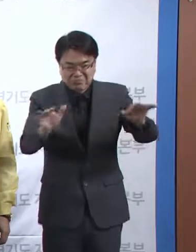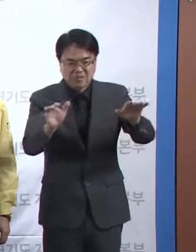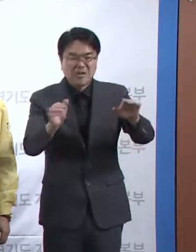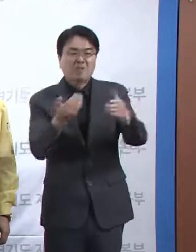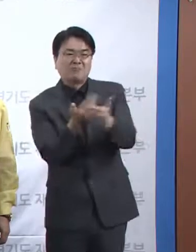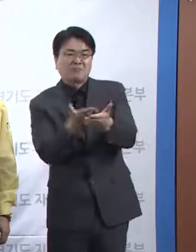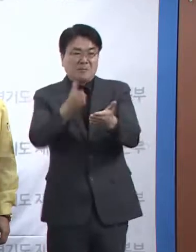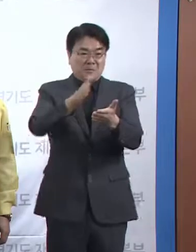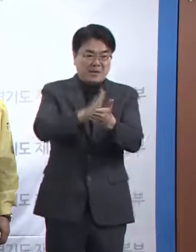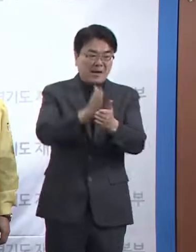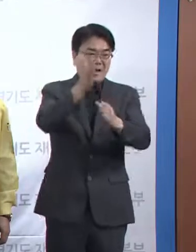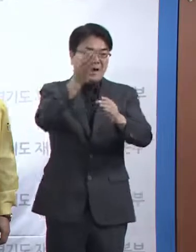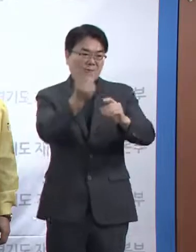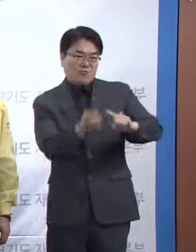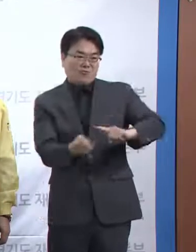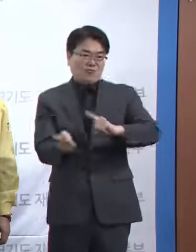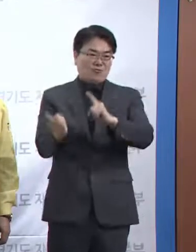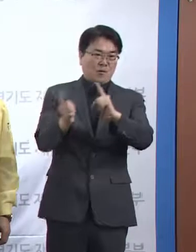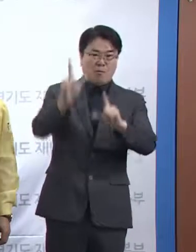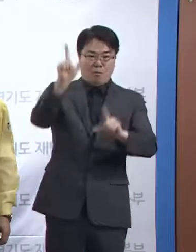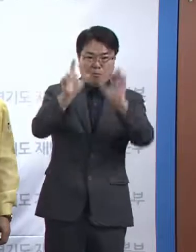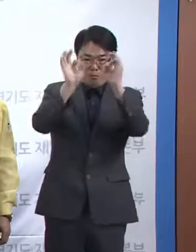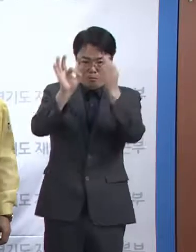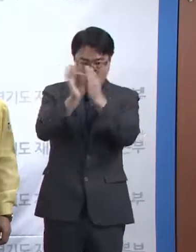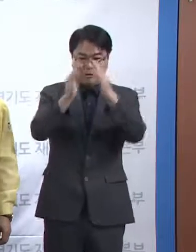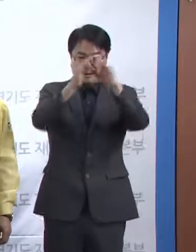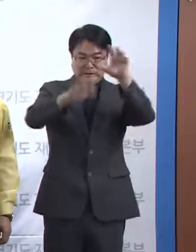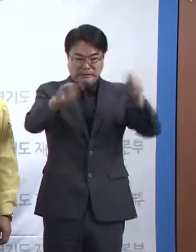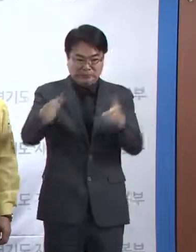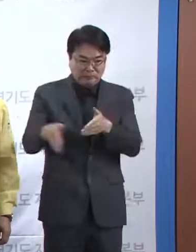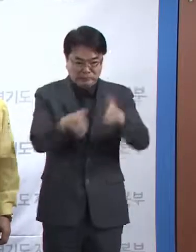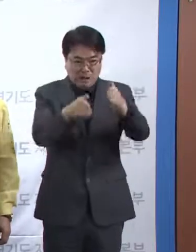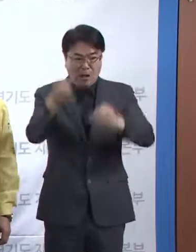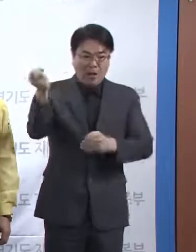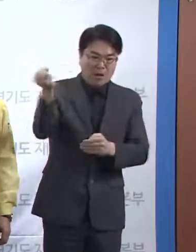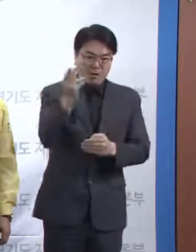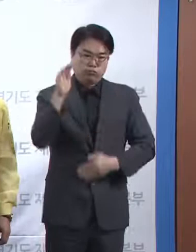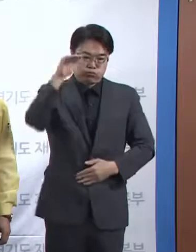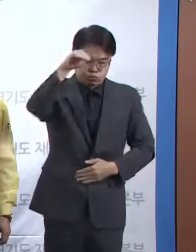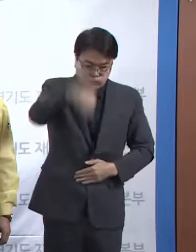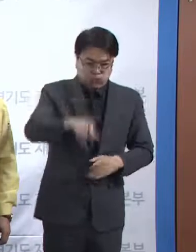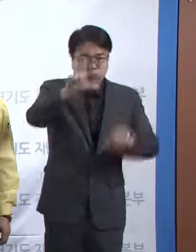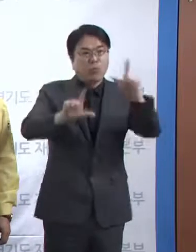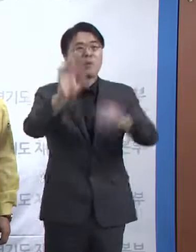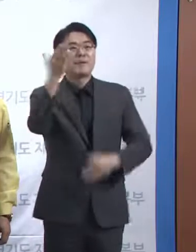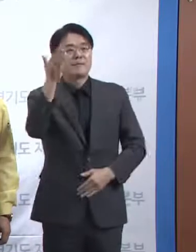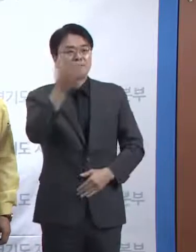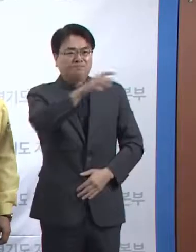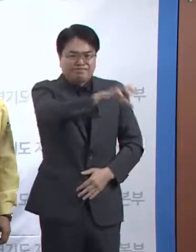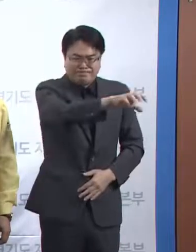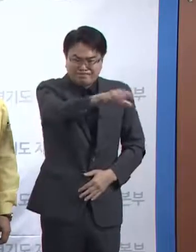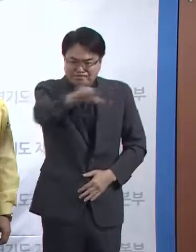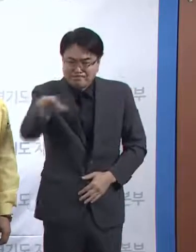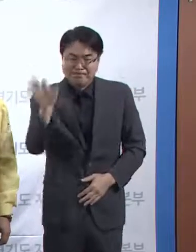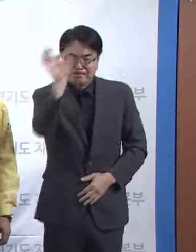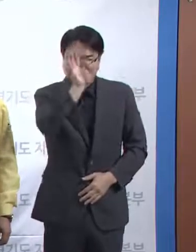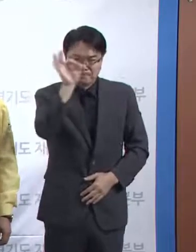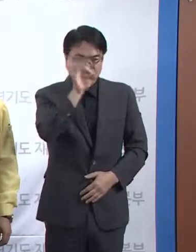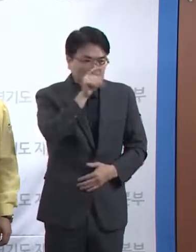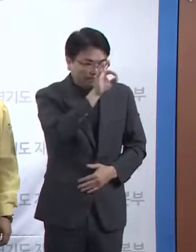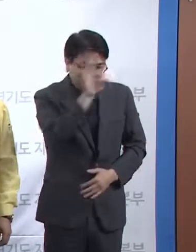보이던 골목 상권을 비롯한 지역경제가 많이 힘듭니다. 곳곳을 돌아다니다